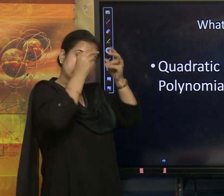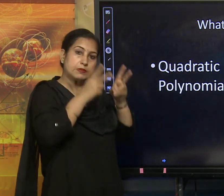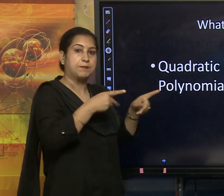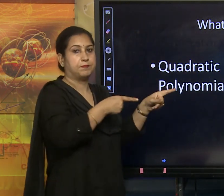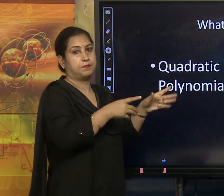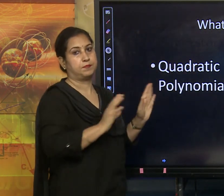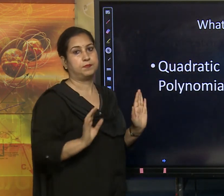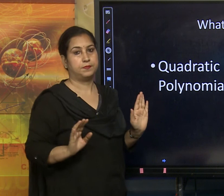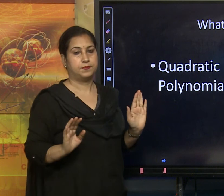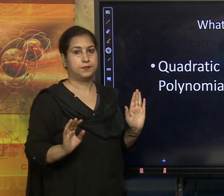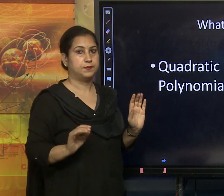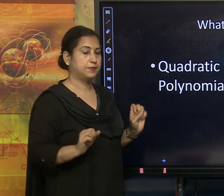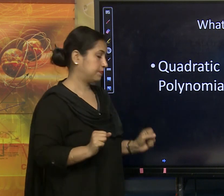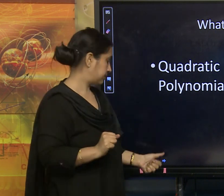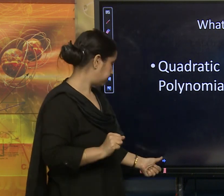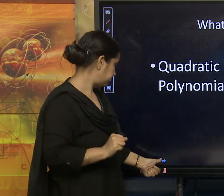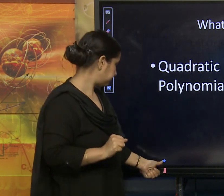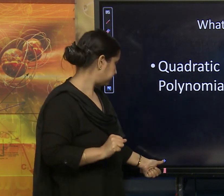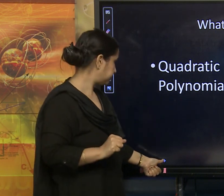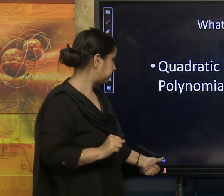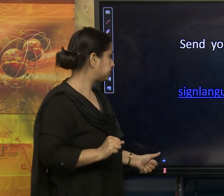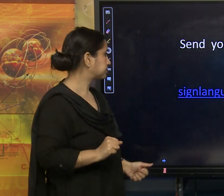ये बात हमें आवश्यक रूप से याद रखनी है।